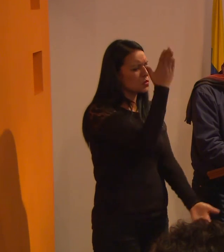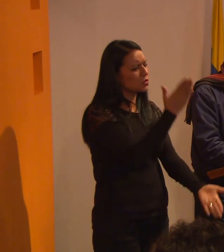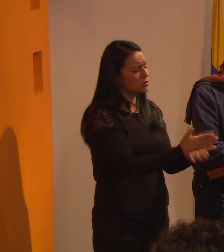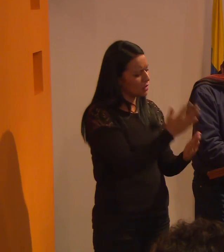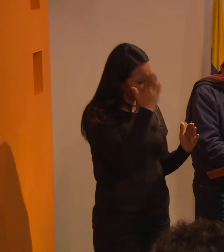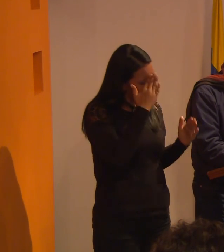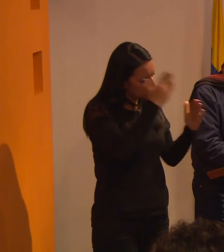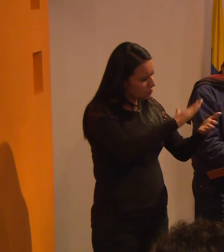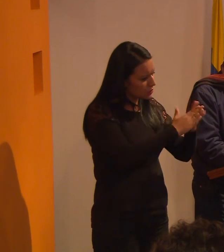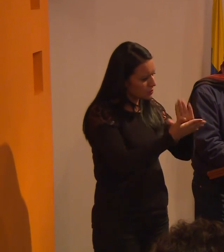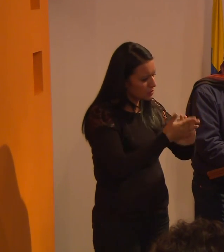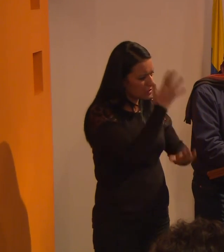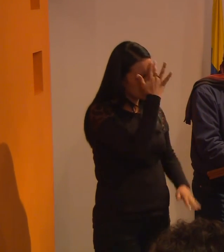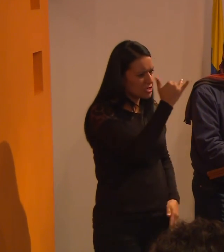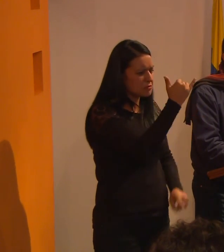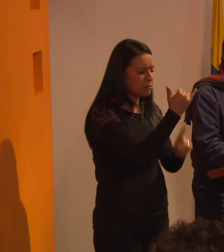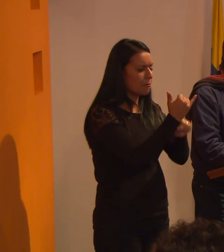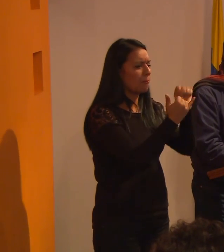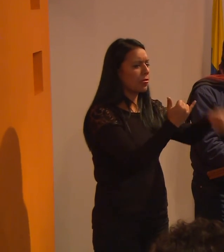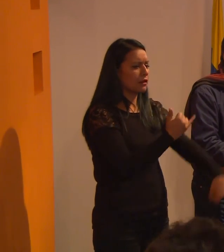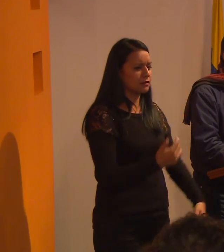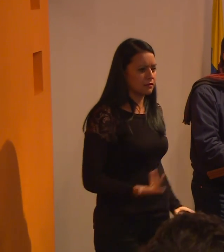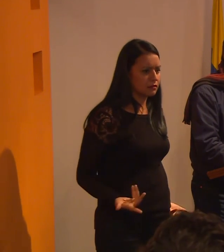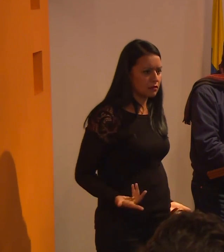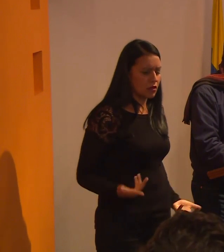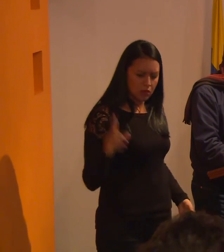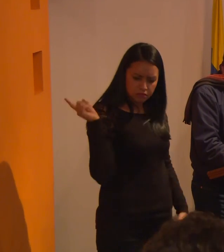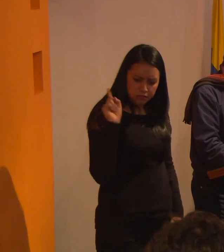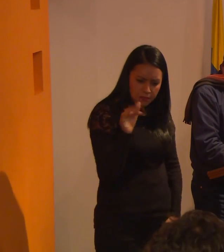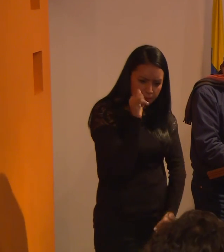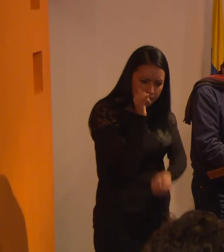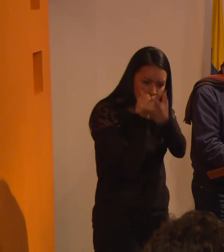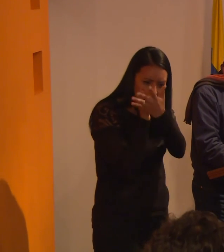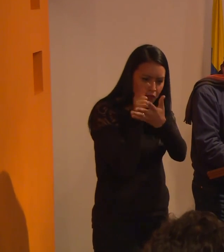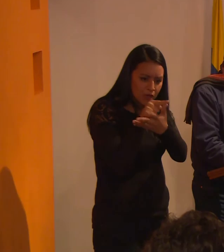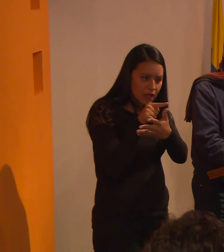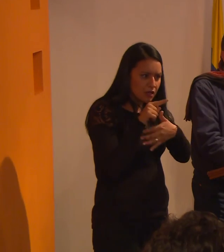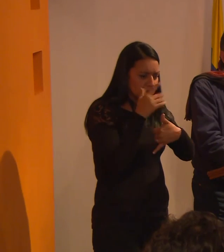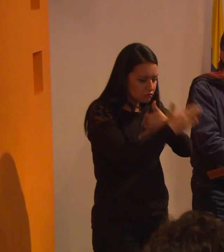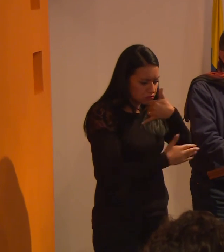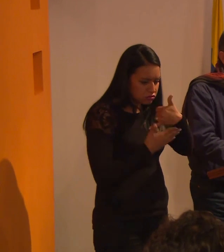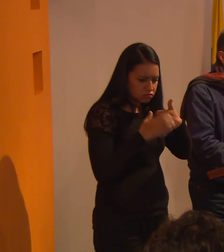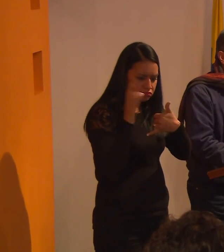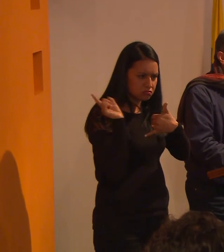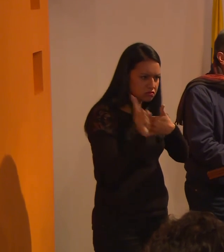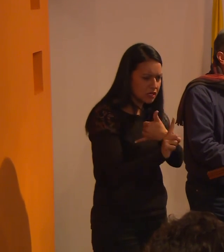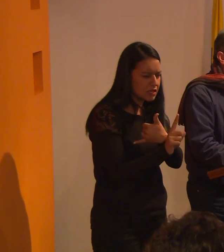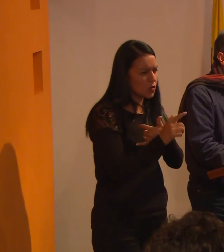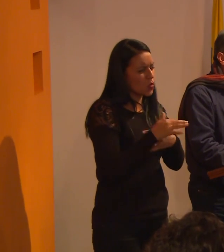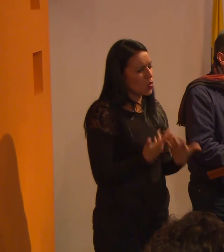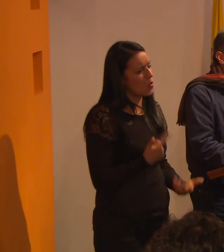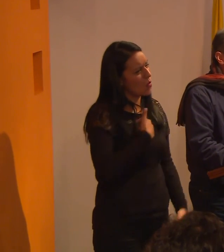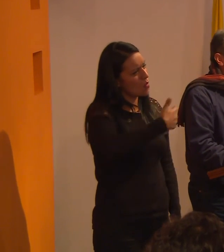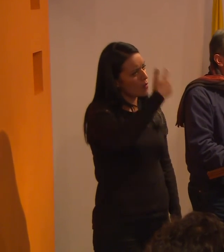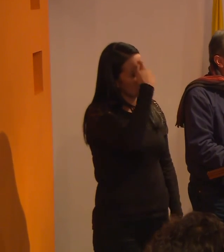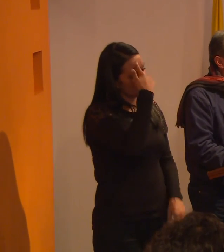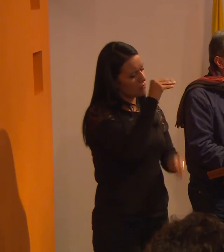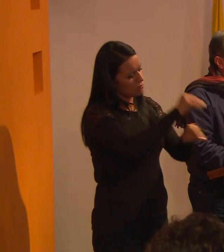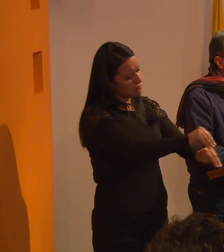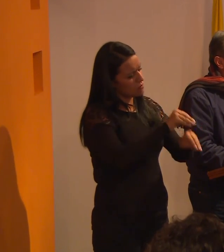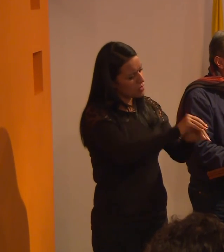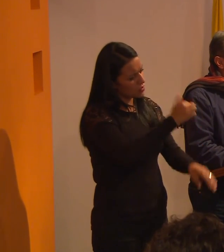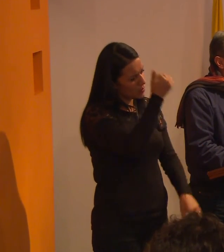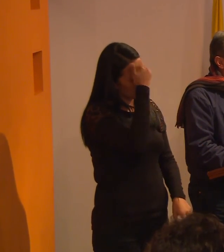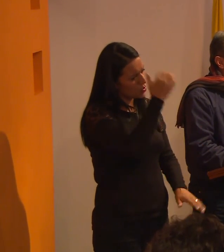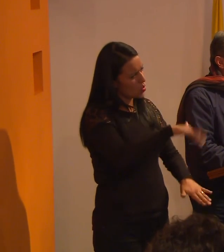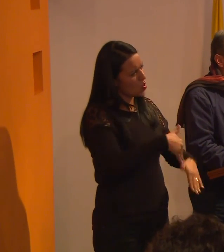la comunidad académica ni el acumulado pedagógico de este país cuando se trata de pensar la formación de